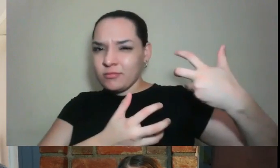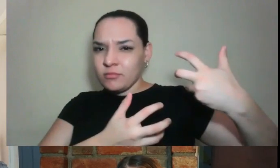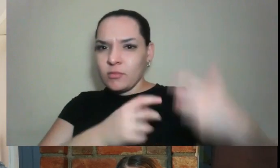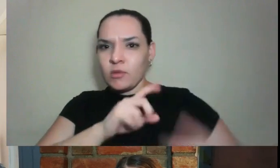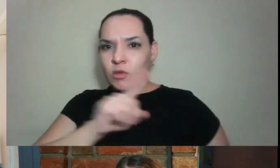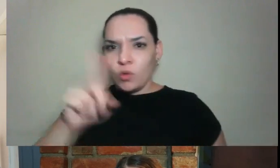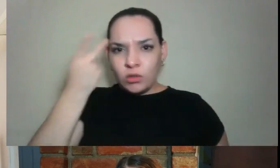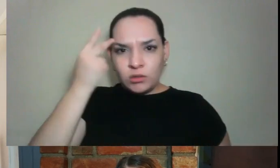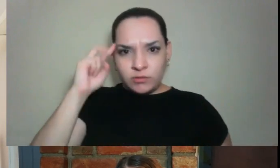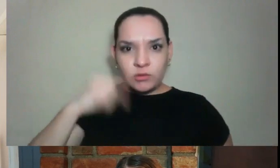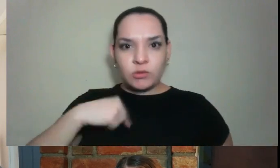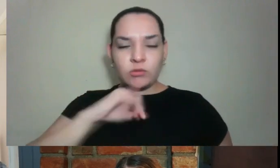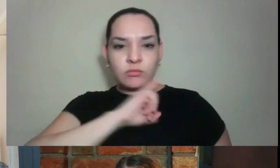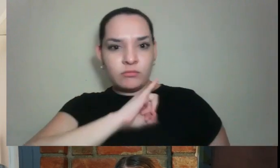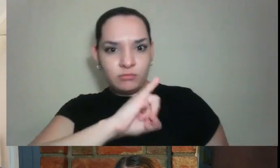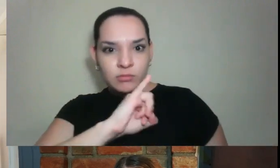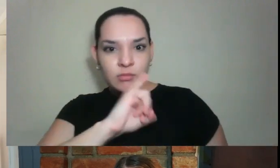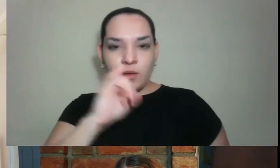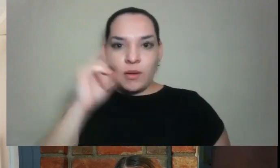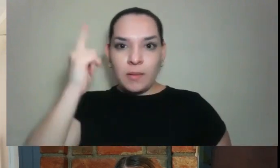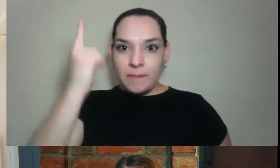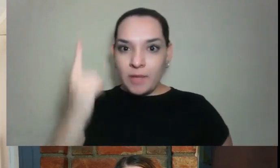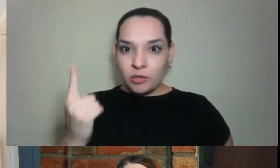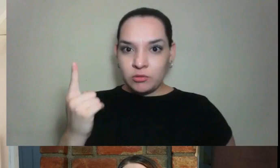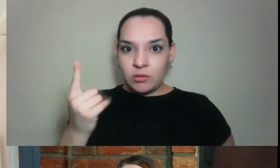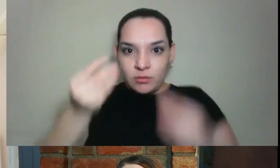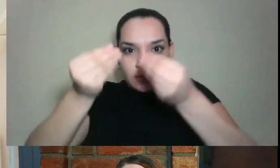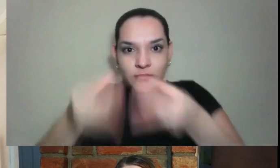te identifiques con vos como persona.